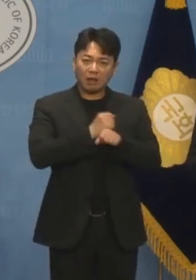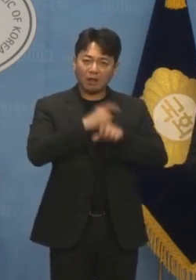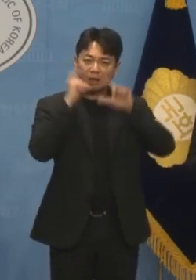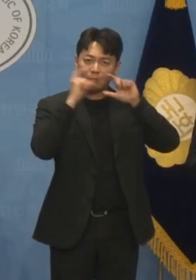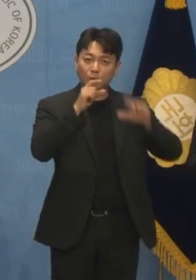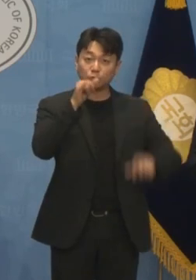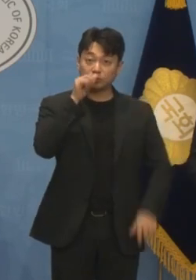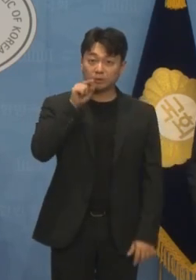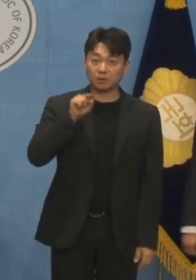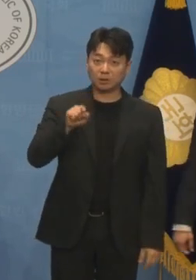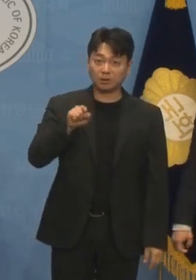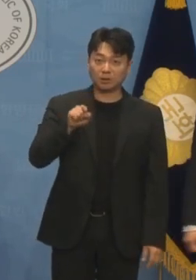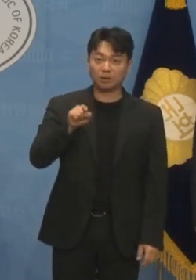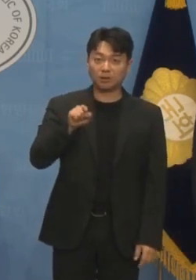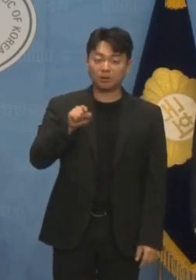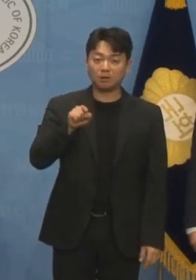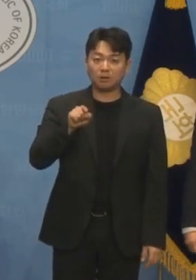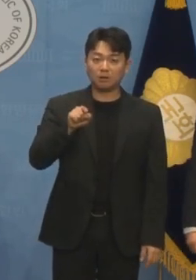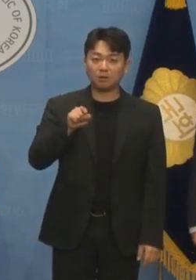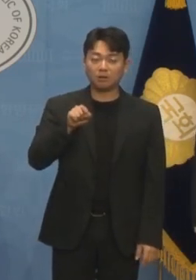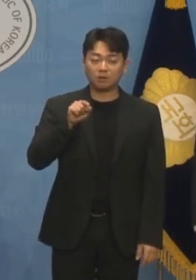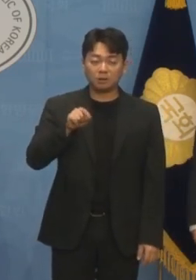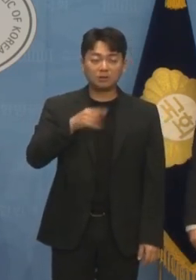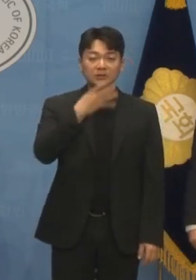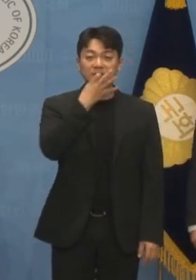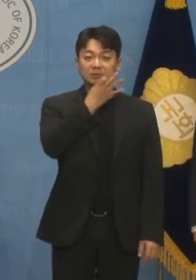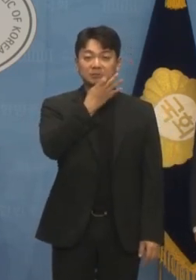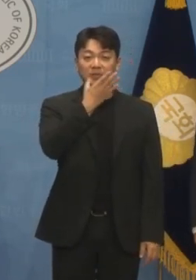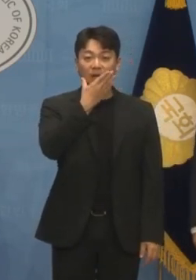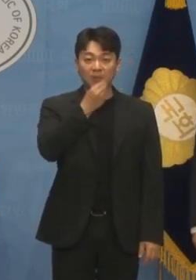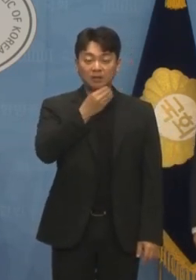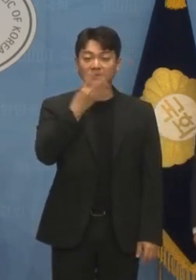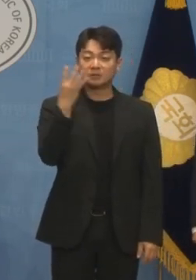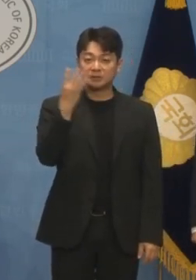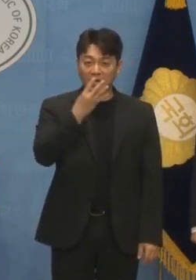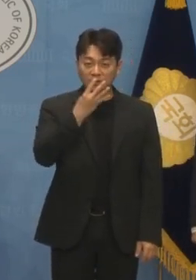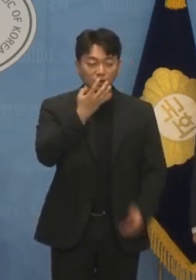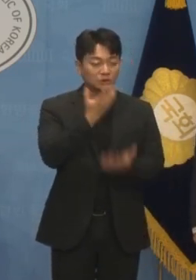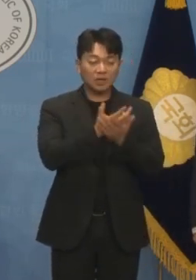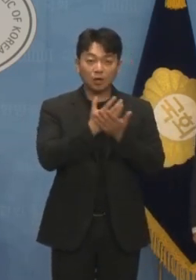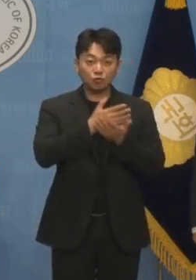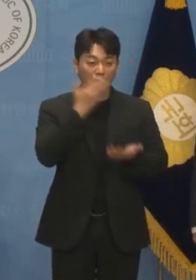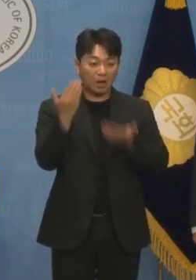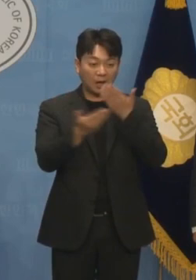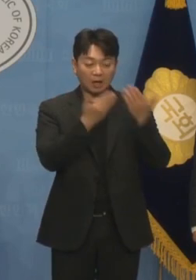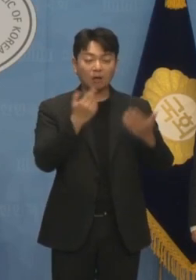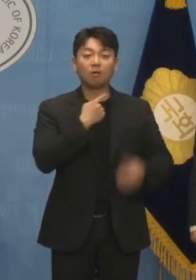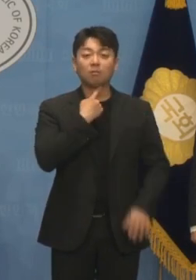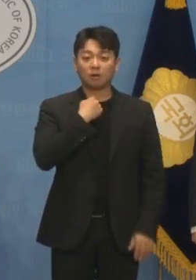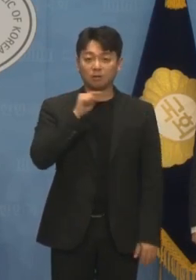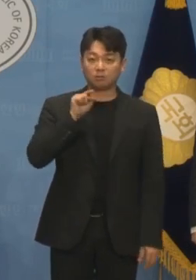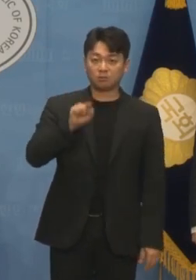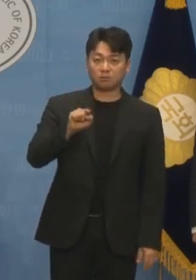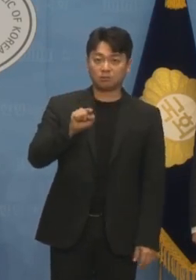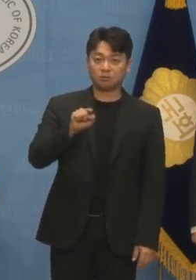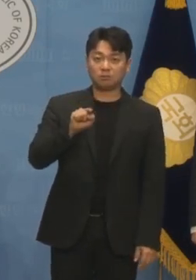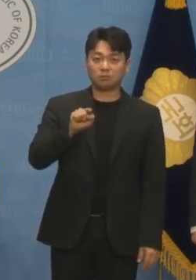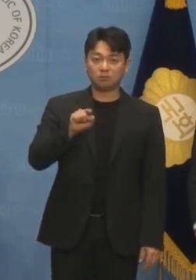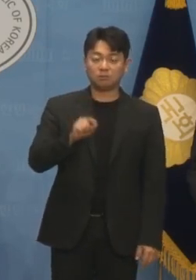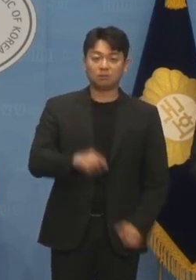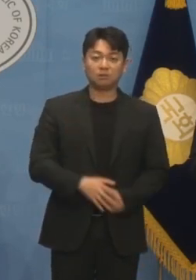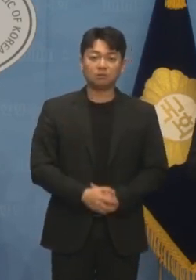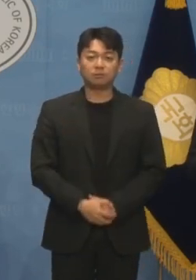자료만 14 46001 건에 이릅니다 김혜경 여사 법가 수사한다면 동네